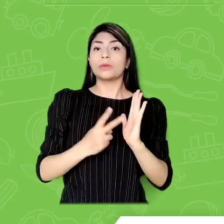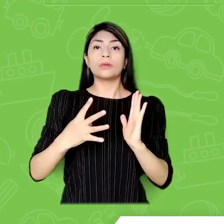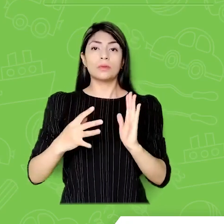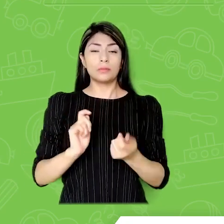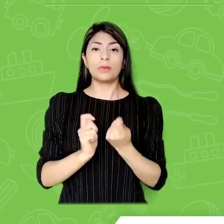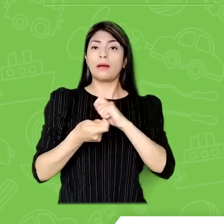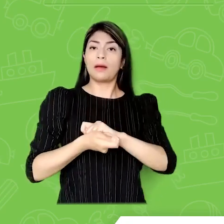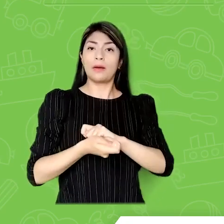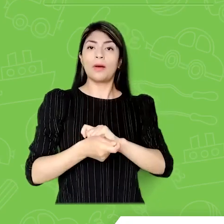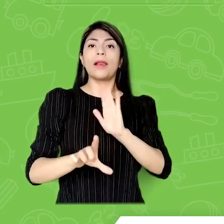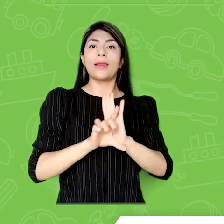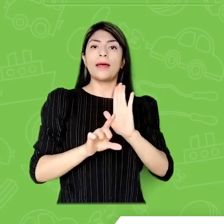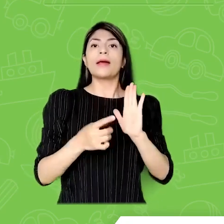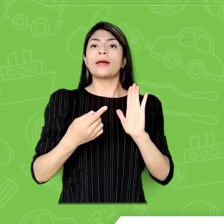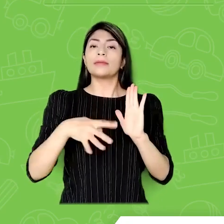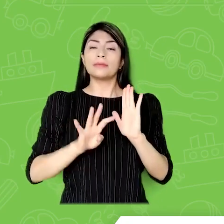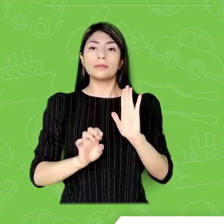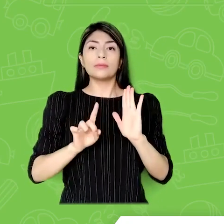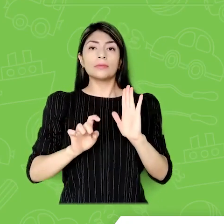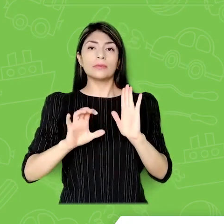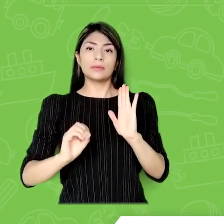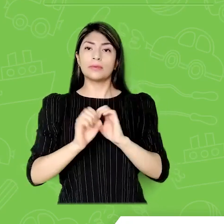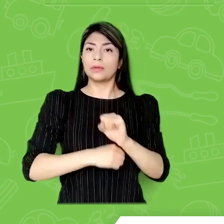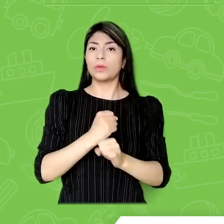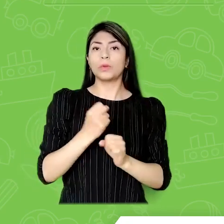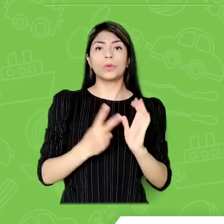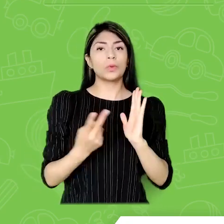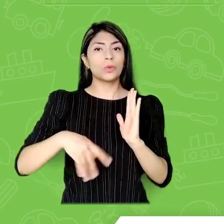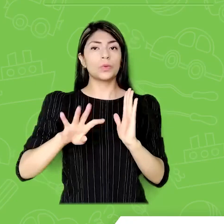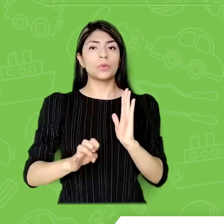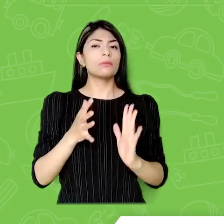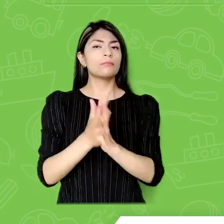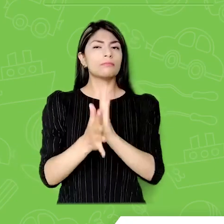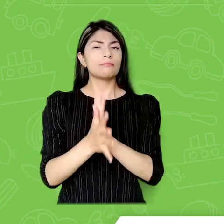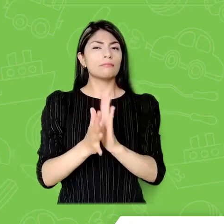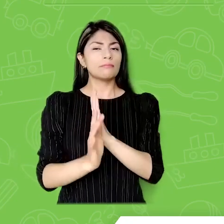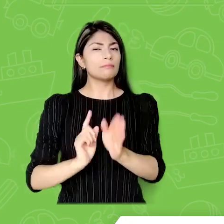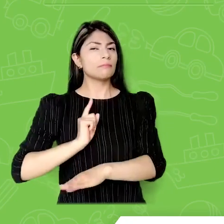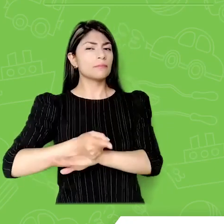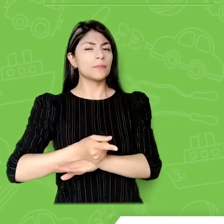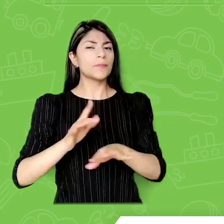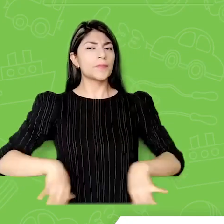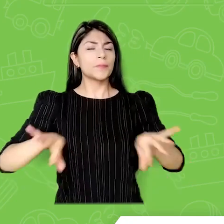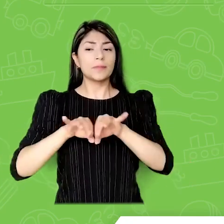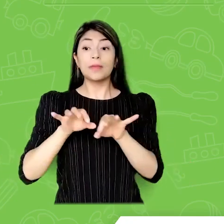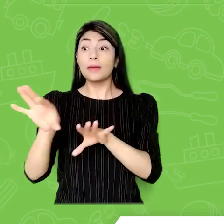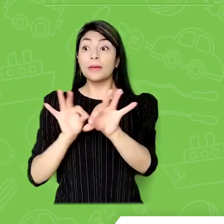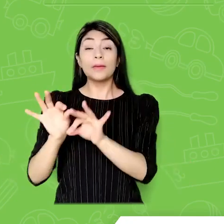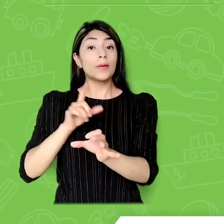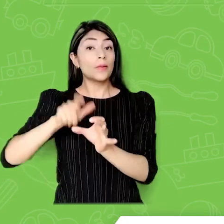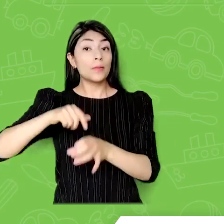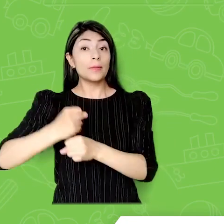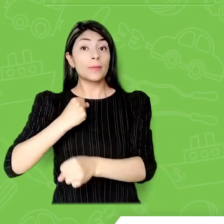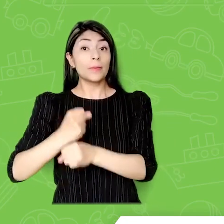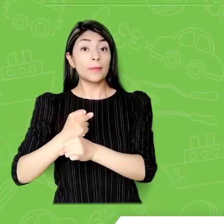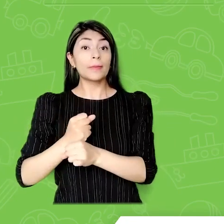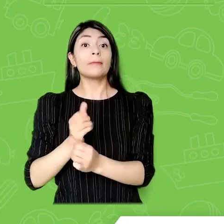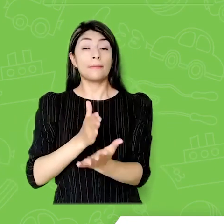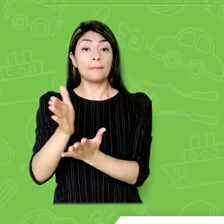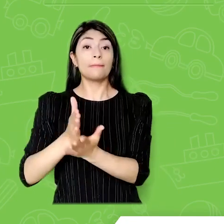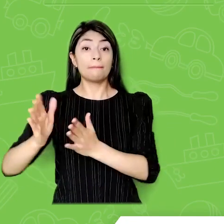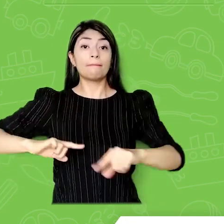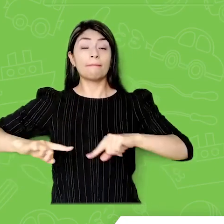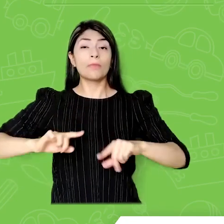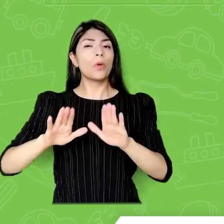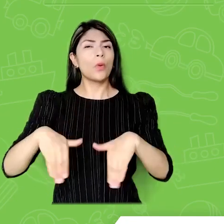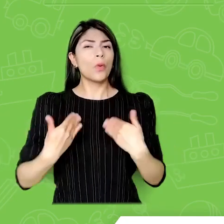Ley 1960 de 2019, determina que la provisión definitiva de los empleos públicos de carrera administrativa